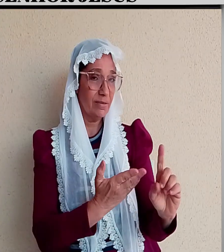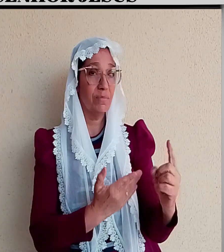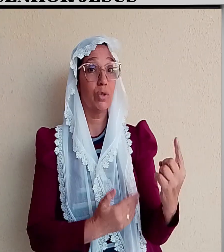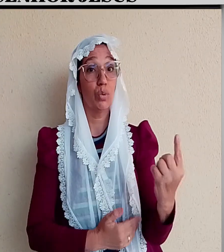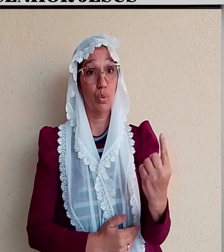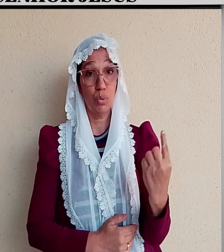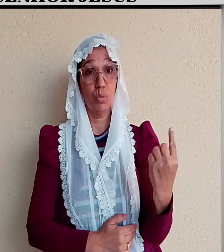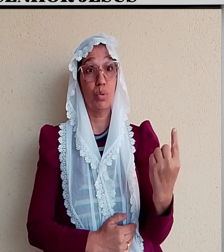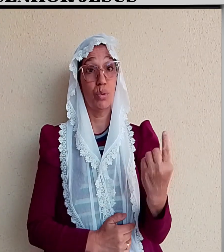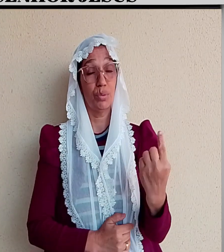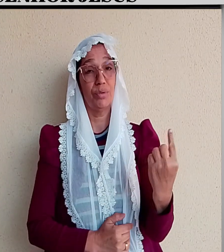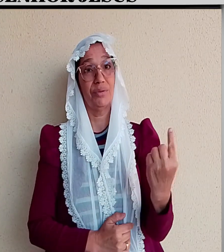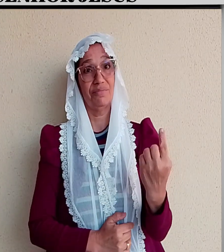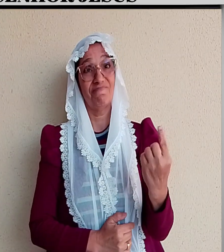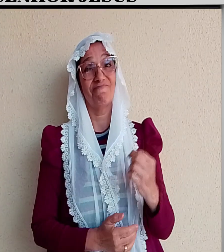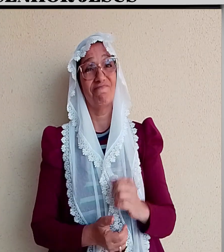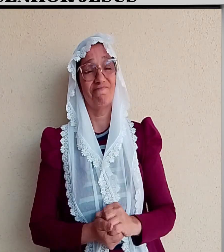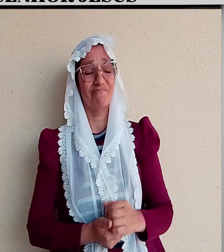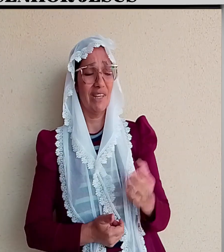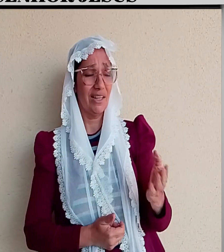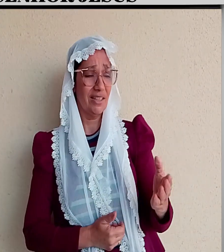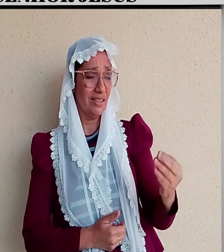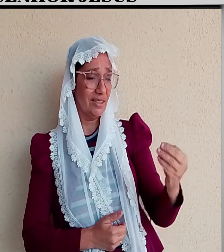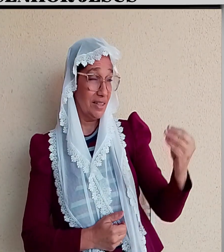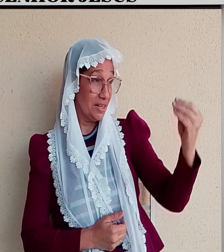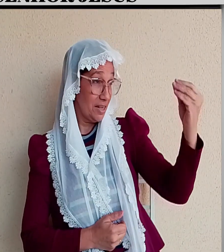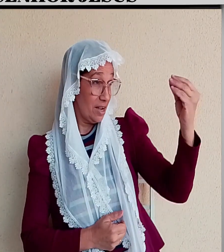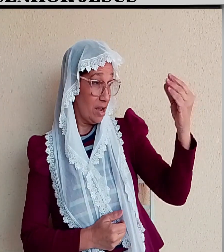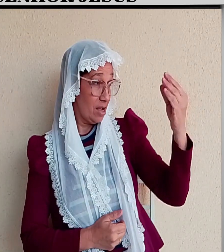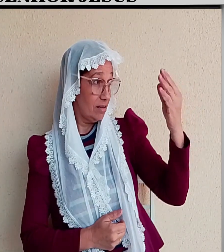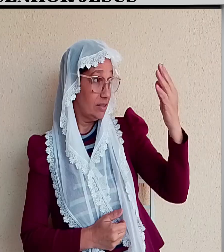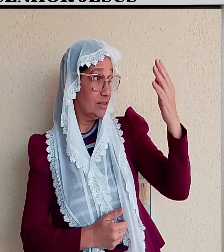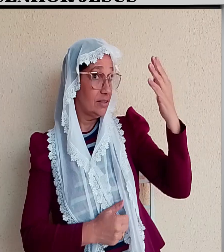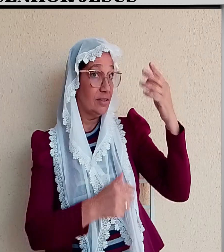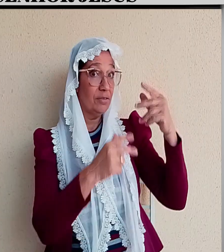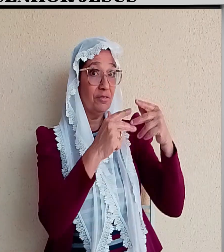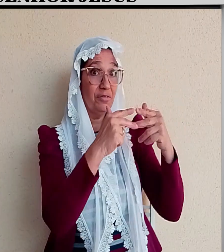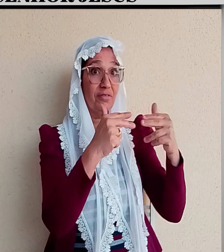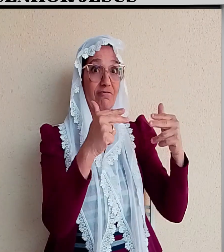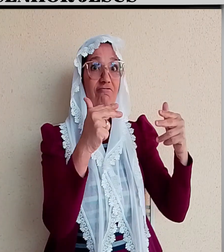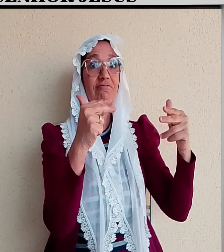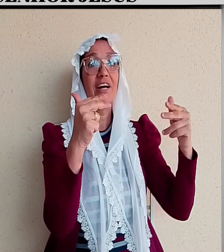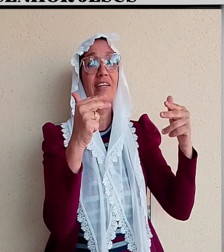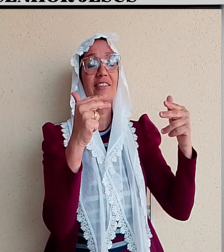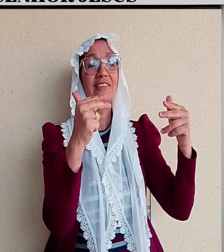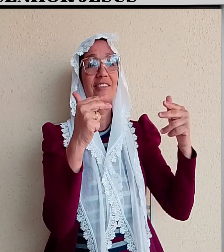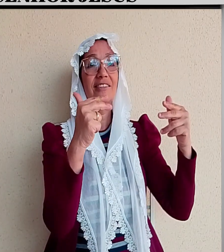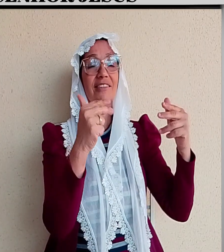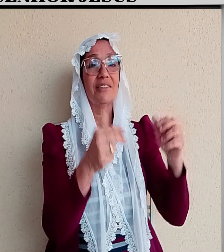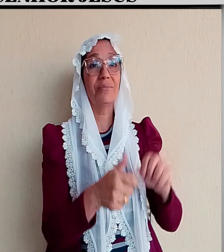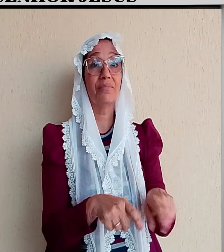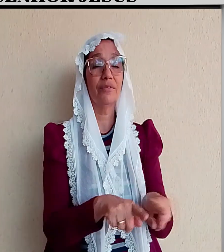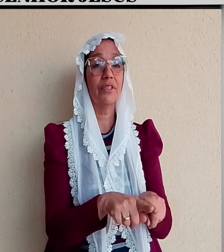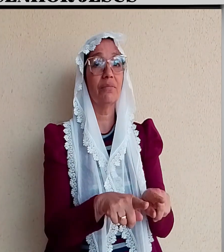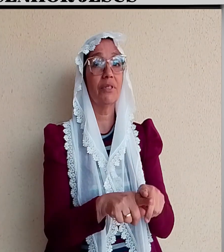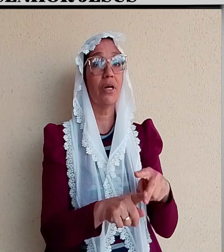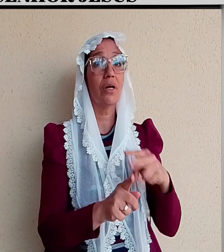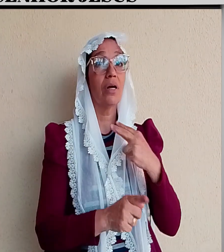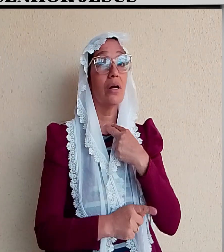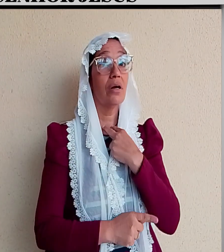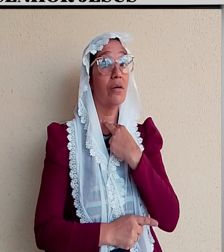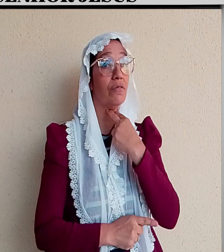é para você. E sabe o que o Senhor vai fazer na reestruturação da obra? Aqueles registrados como filhos e